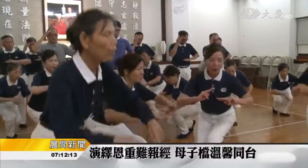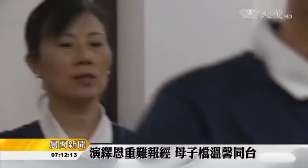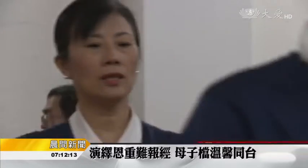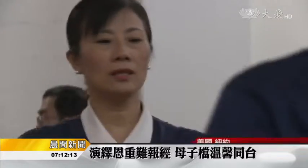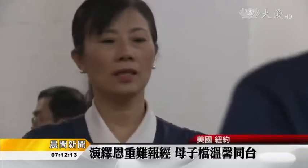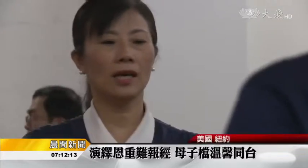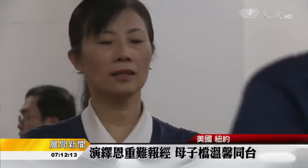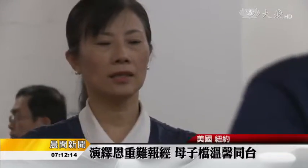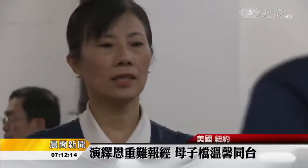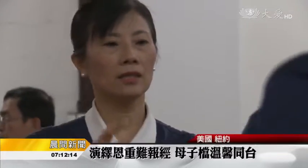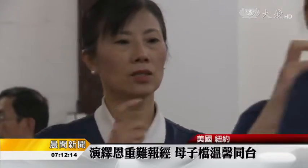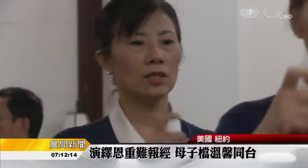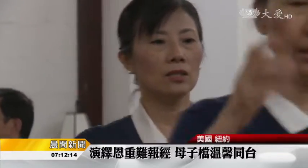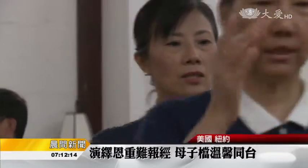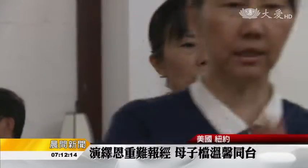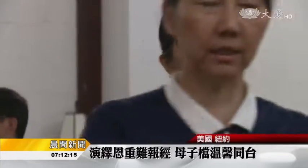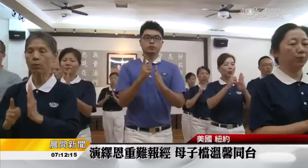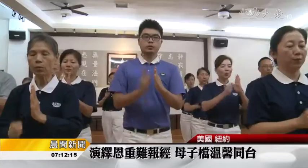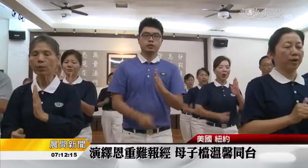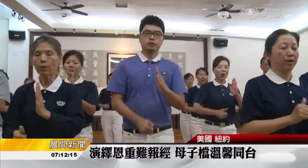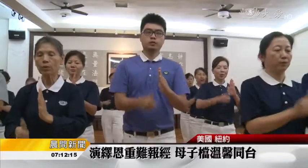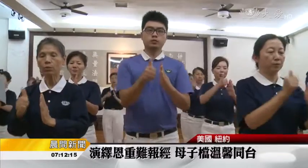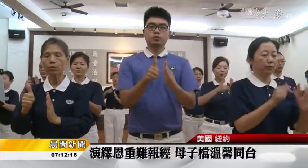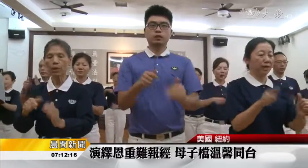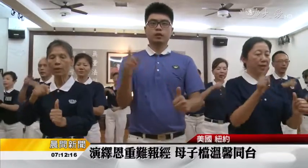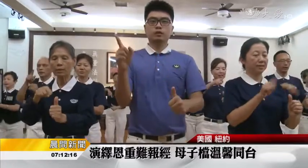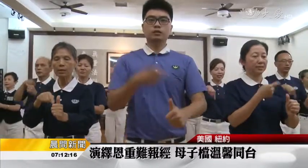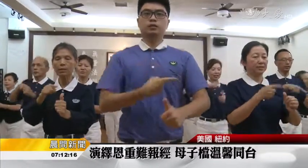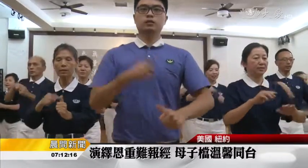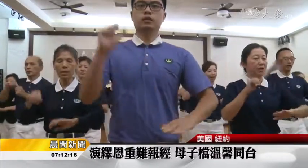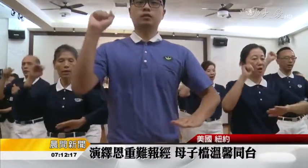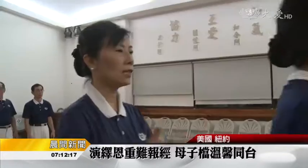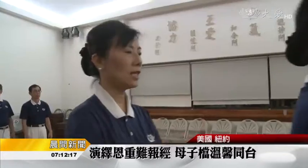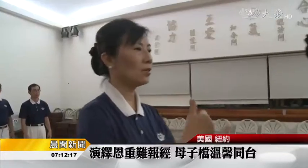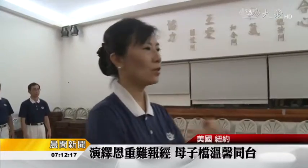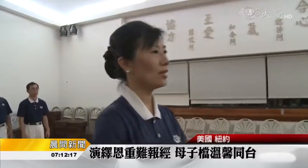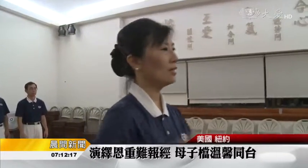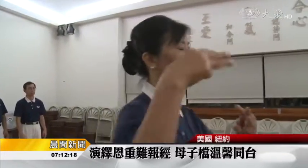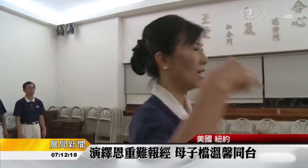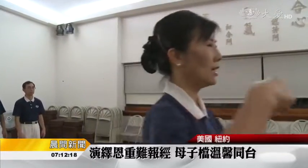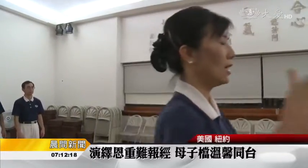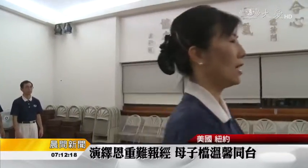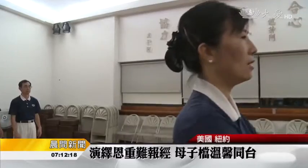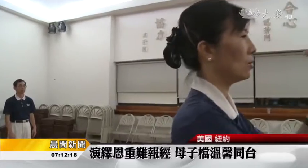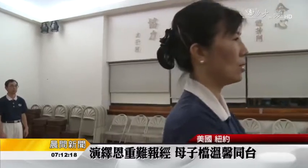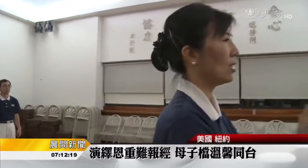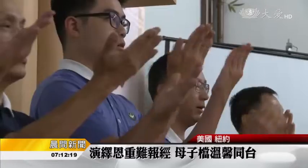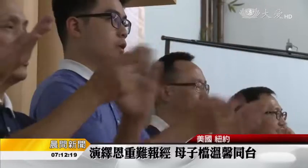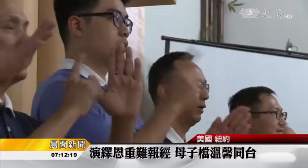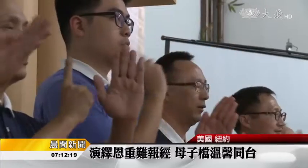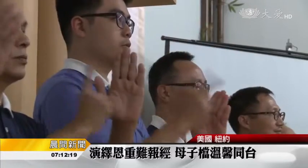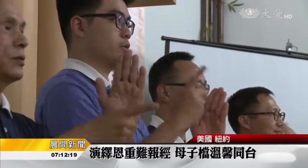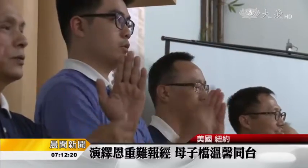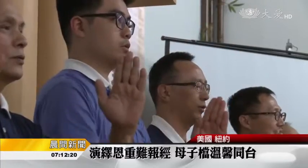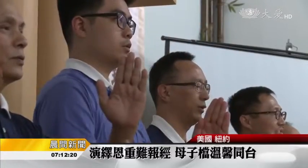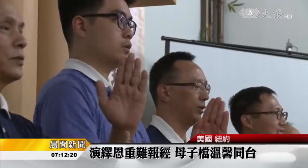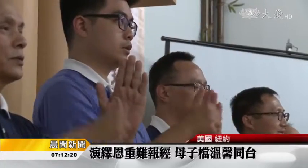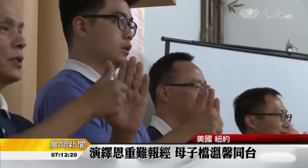南报经纽约地区35位志工同台演艺张翠玲和儿子共同参与其中儿子是妈妈的好棒